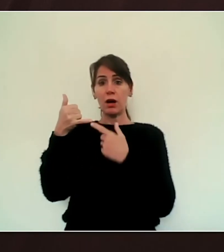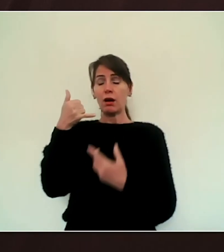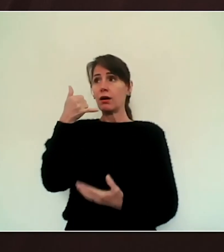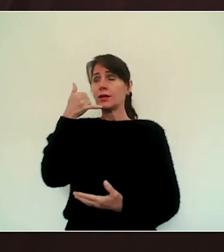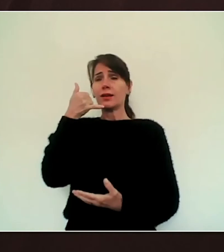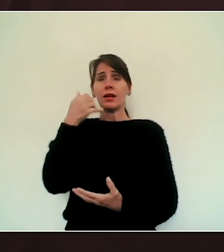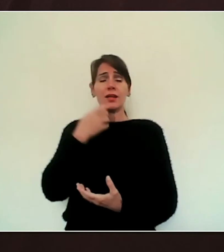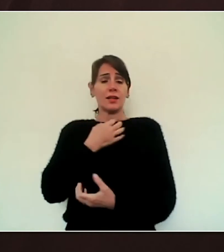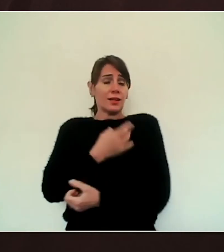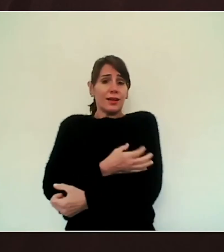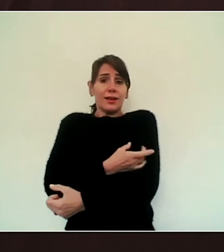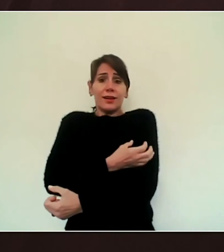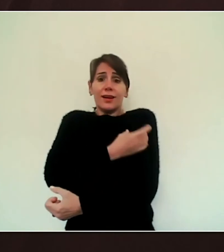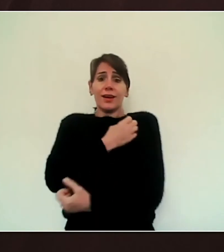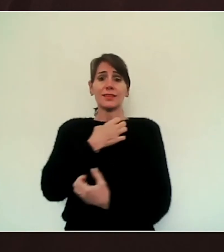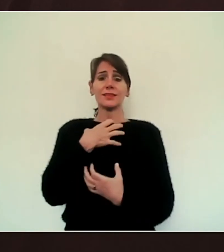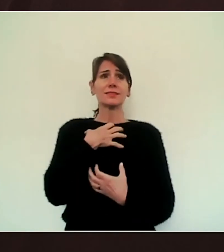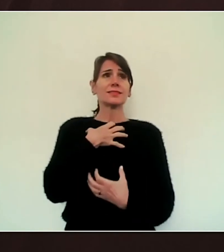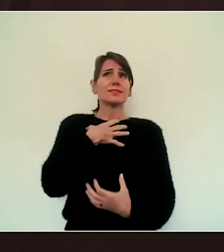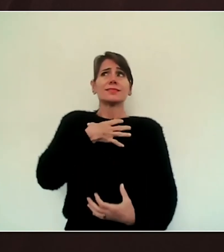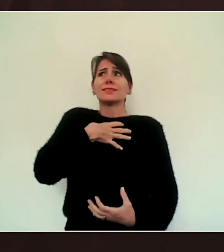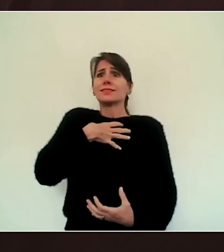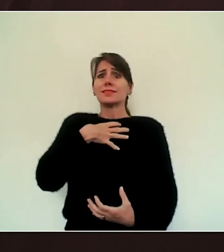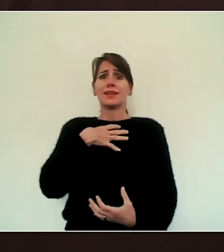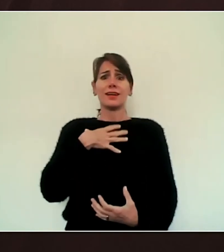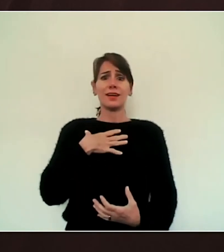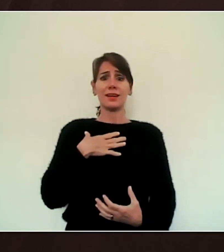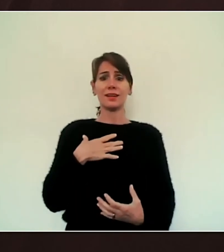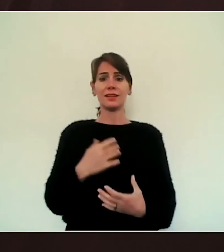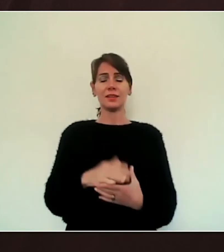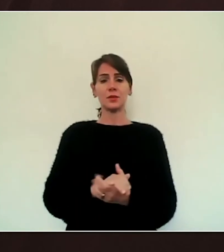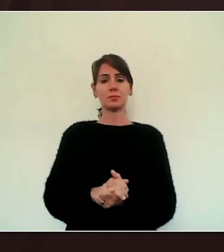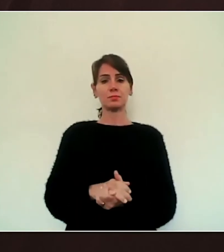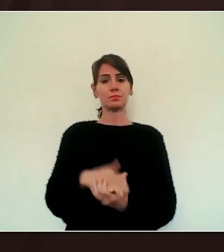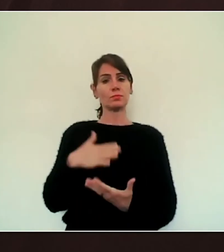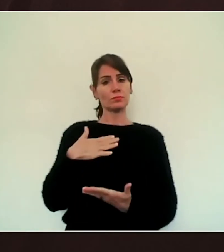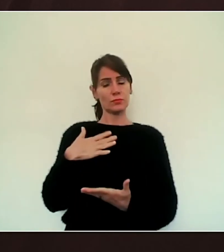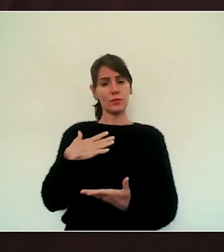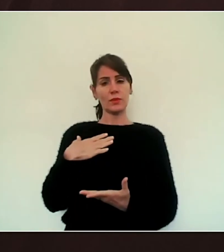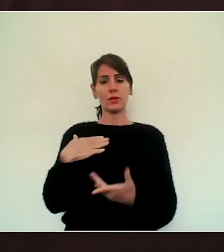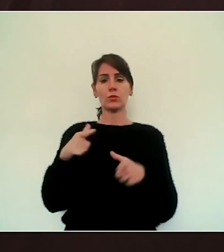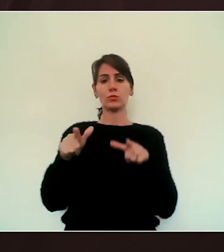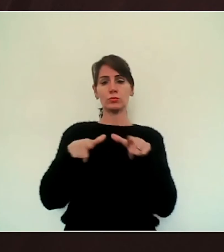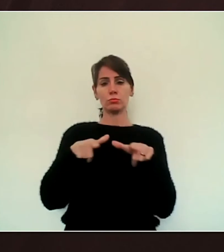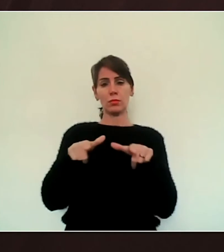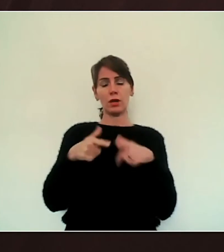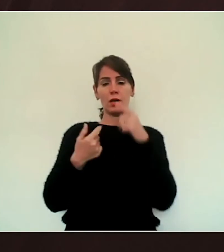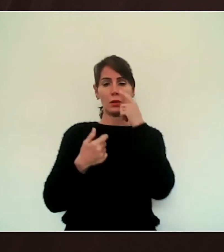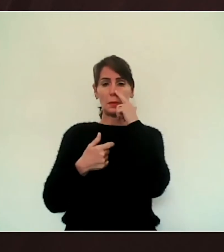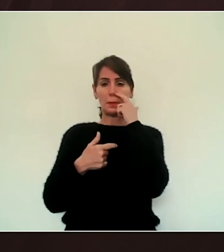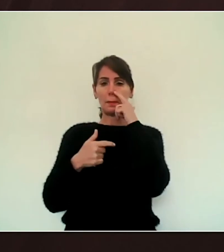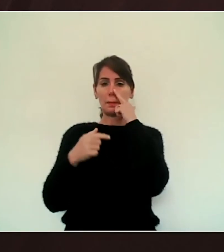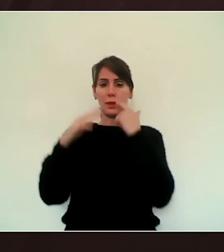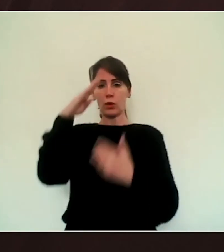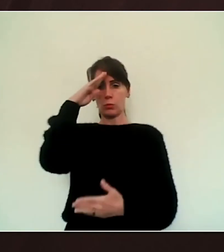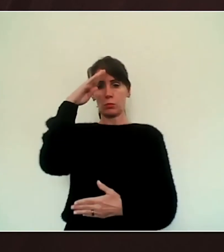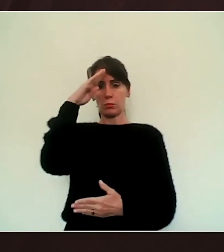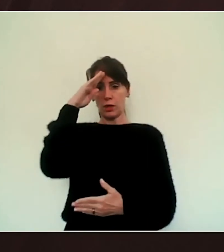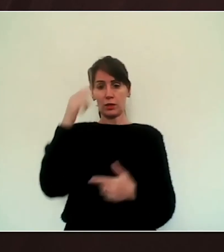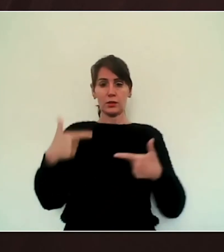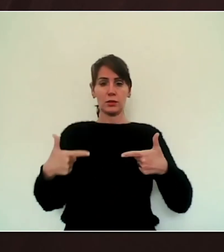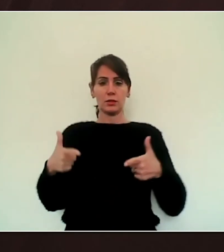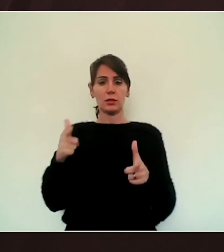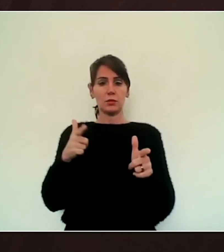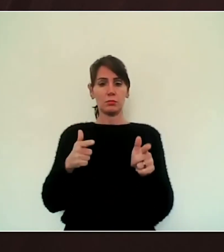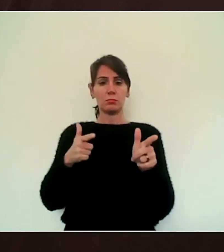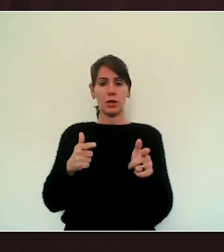E como eu trabalho escolta armada, eu tive em Belém e me abordaram lá. Fui